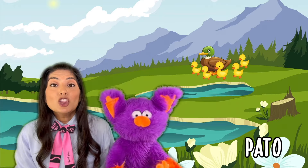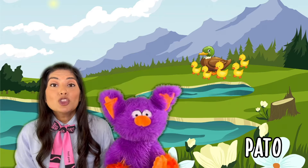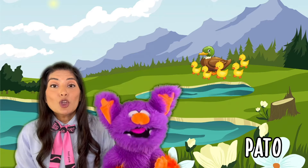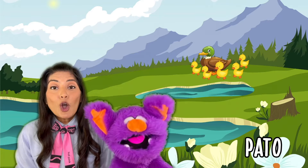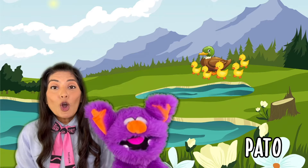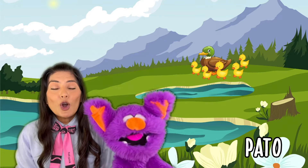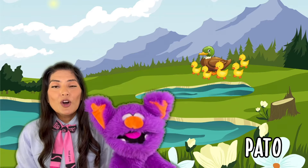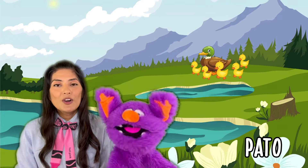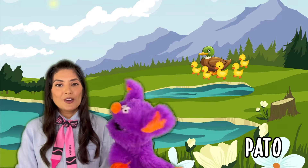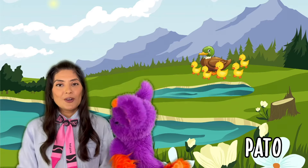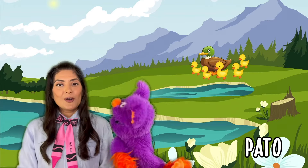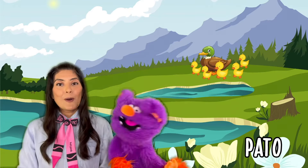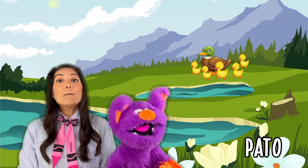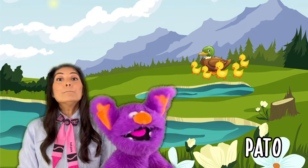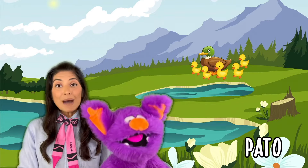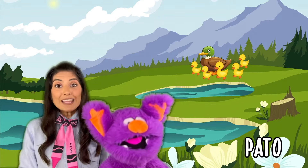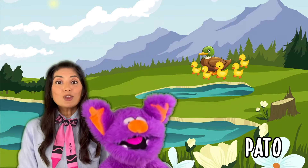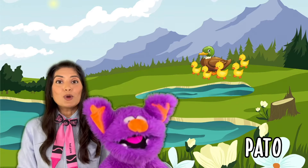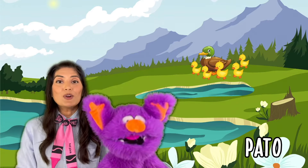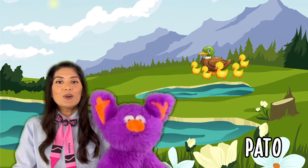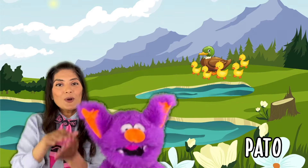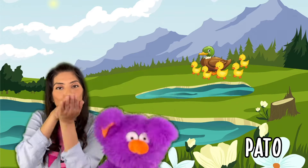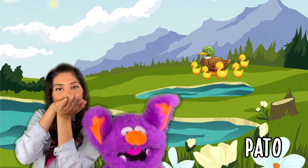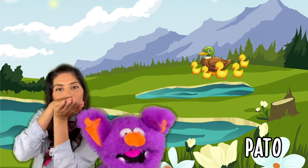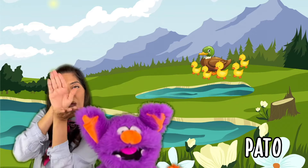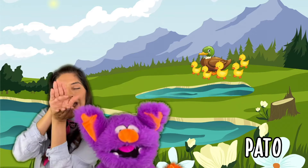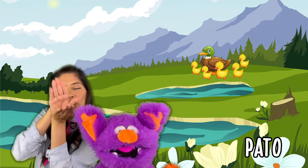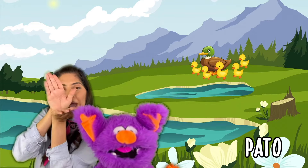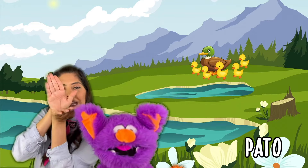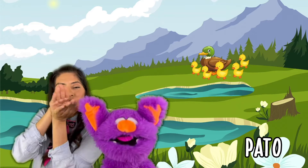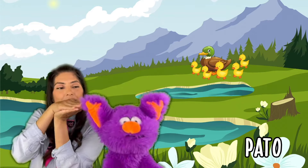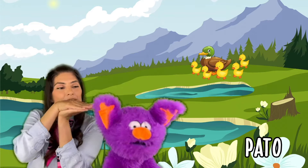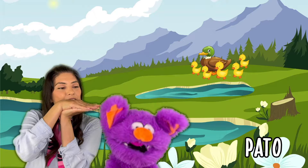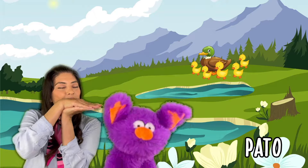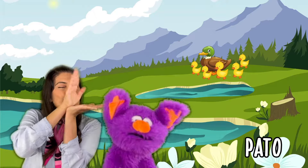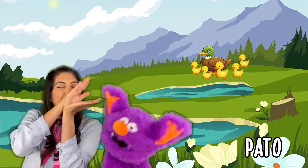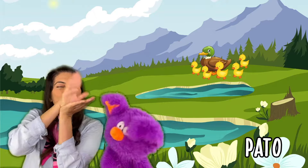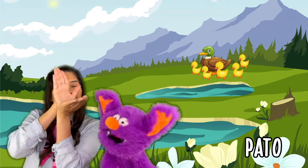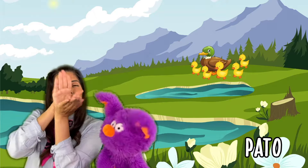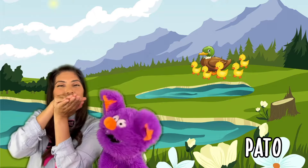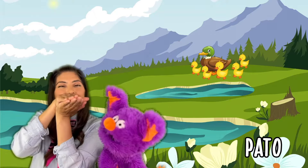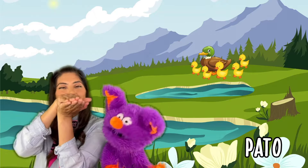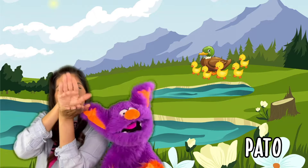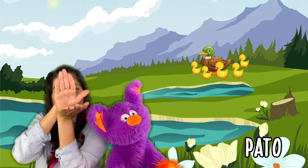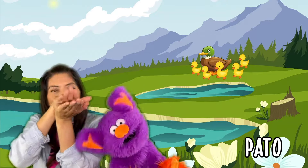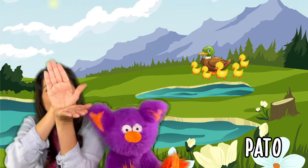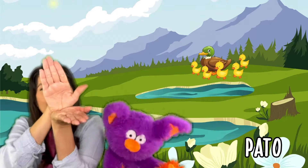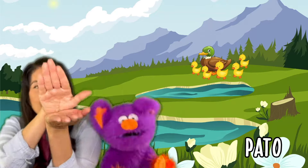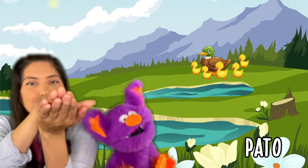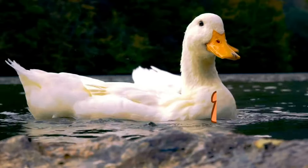Pa-to. Pato. Pato. Quack, quack. Quack, quack, quack, quack, quack, quack, quack, quack.